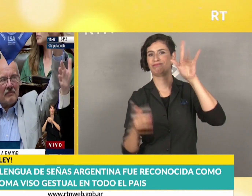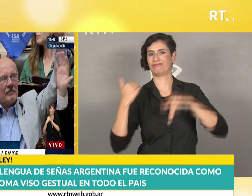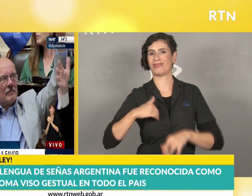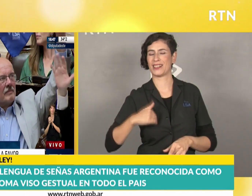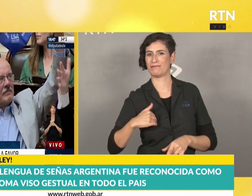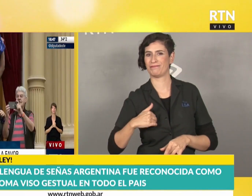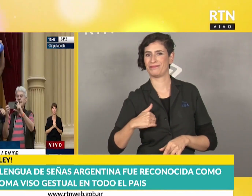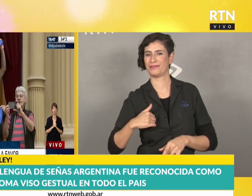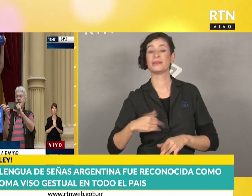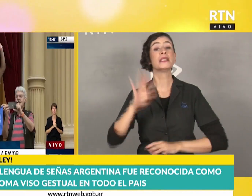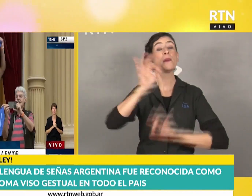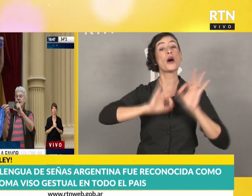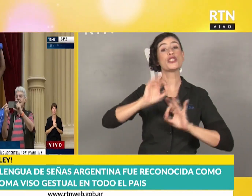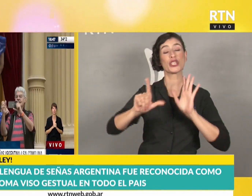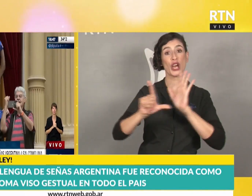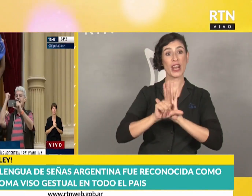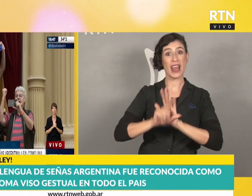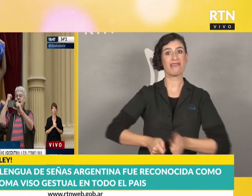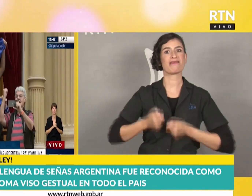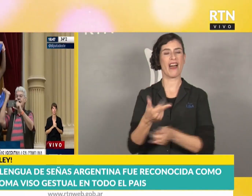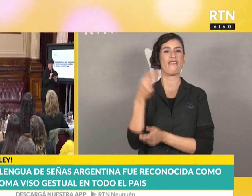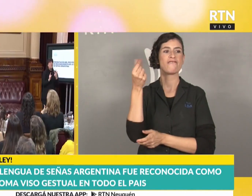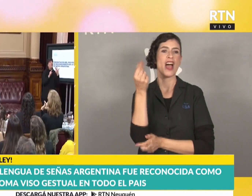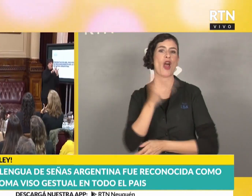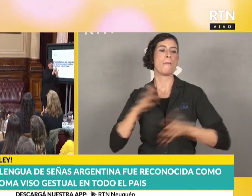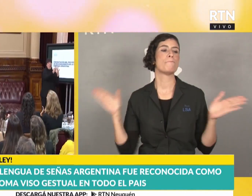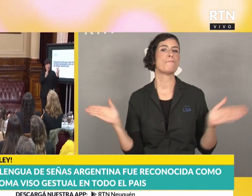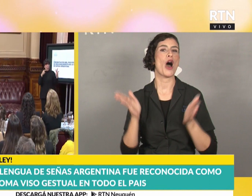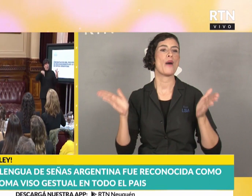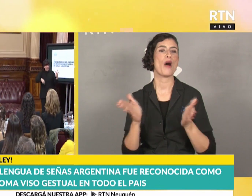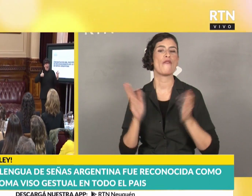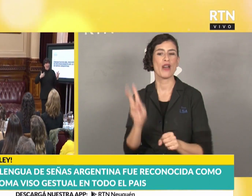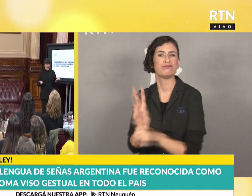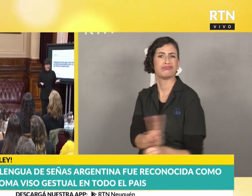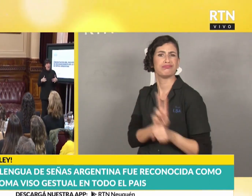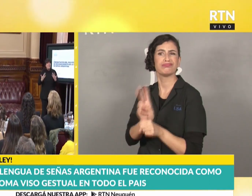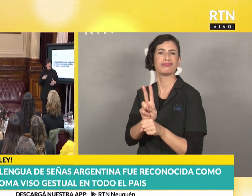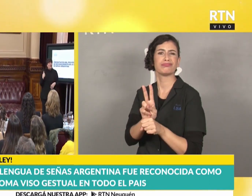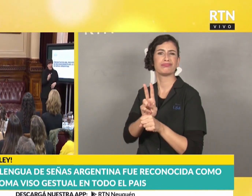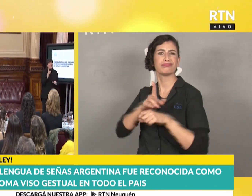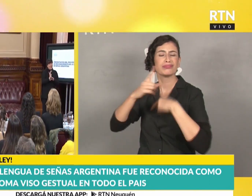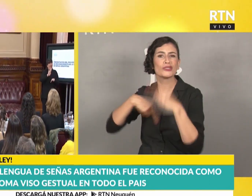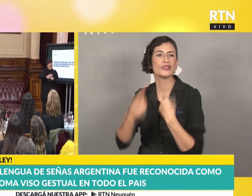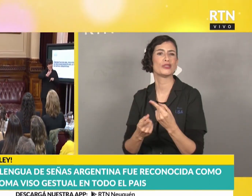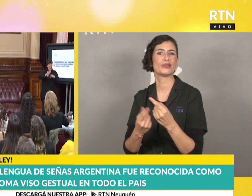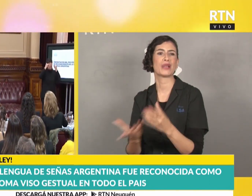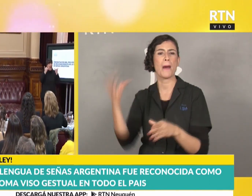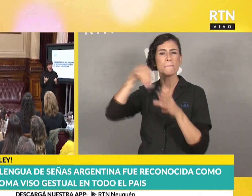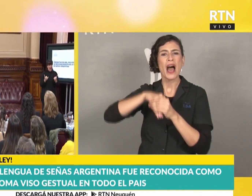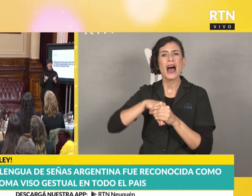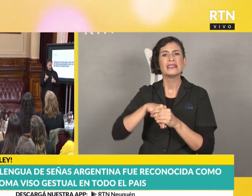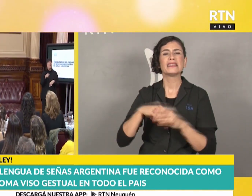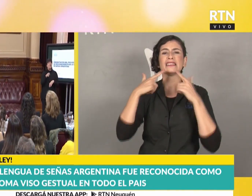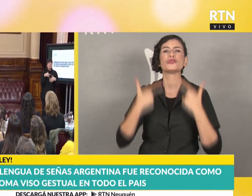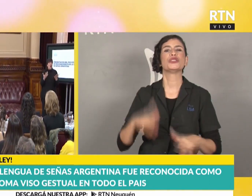proyecto de ley que pone en valor la lengua de señas y promueve su preservación y difusión como parte del patrimonio lingüístico